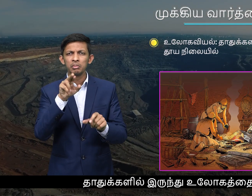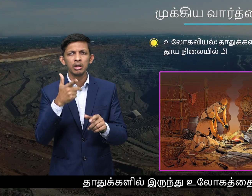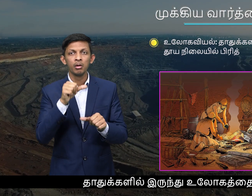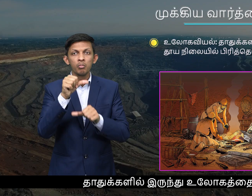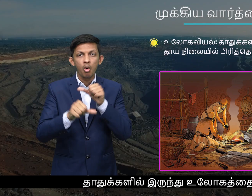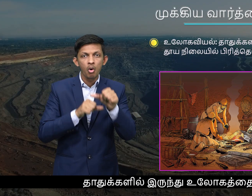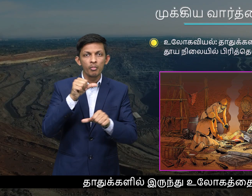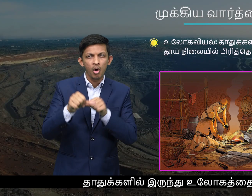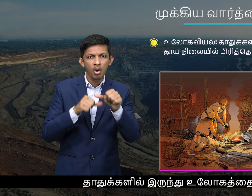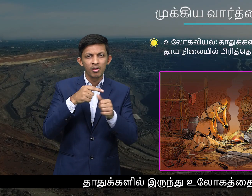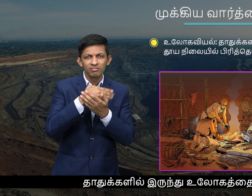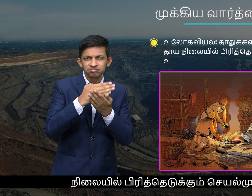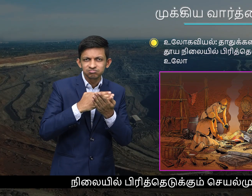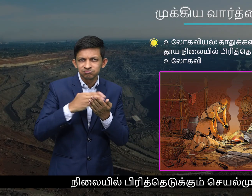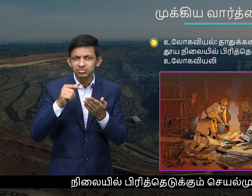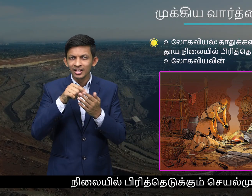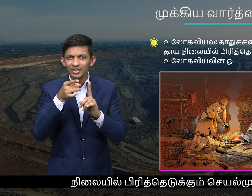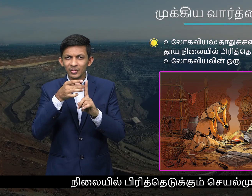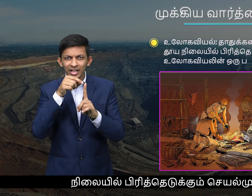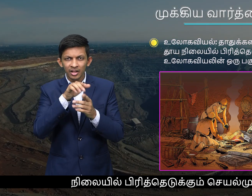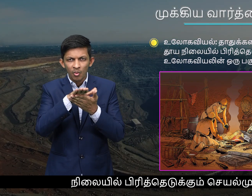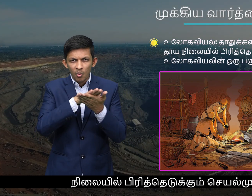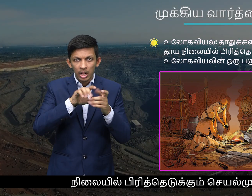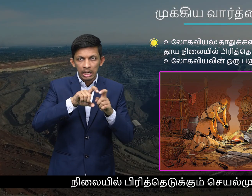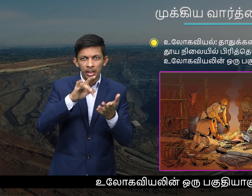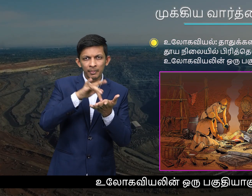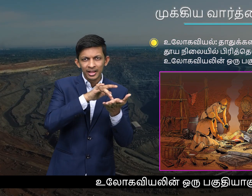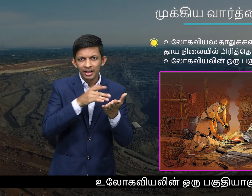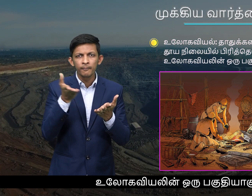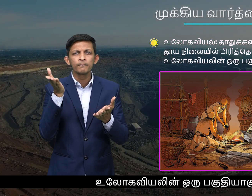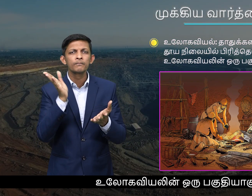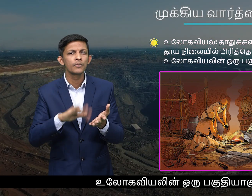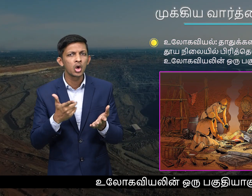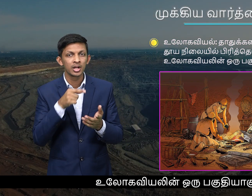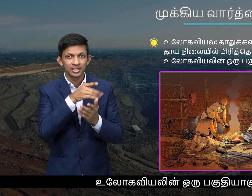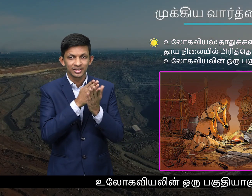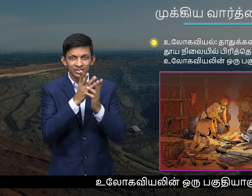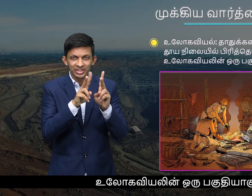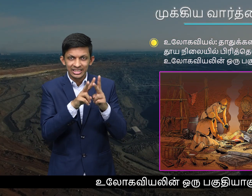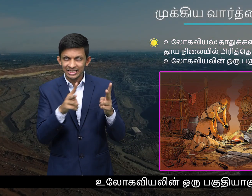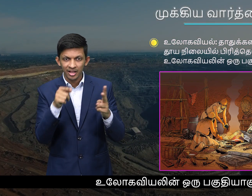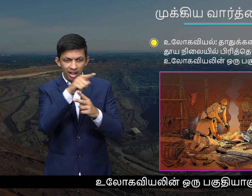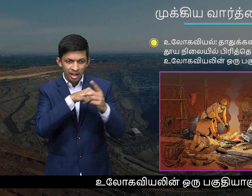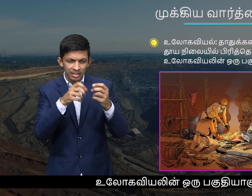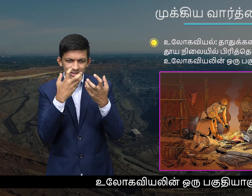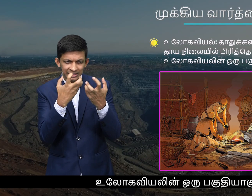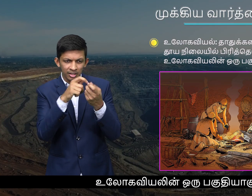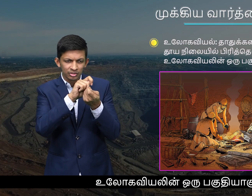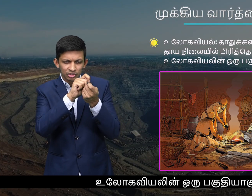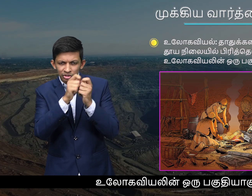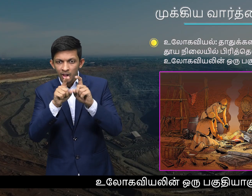தாதுக்களில் இருந்து உலோகத்தை தூய நிலையில் பிரித்தெடுக்கும் செயல்முறையும் உலோகவியலின் ஒரு பகுதியாகும்.